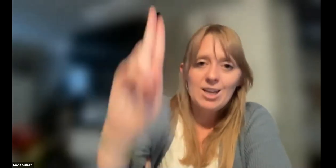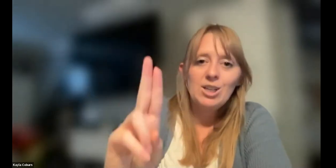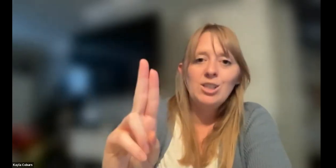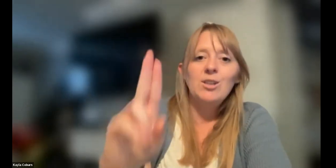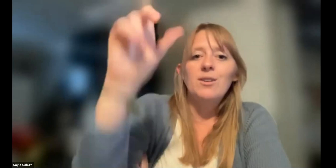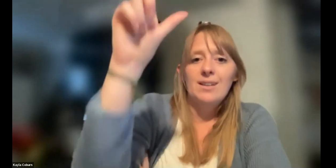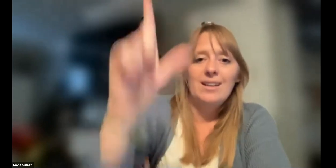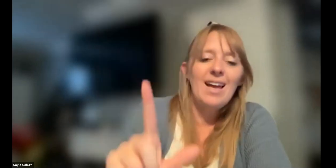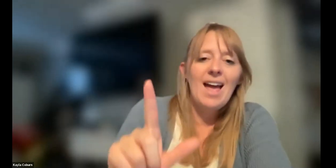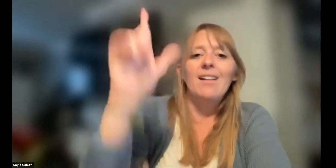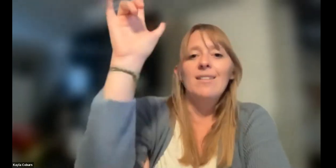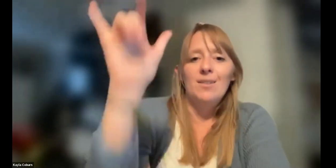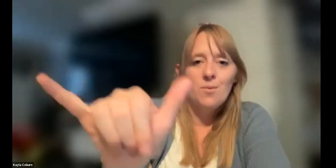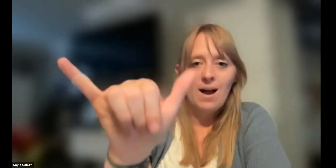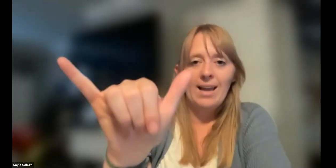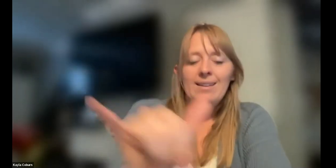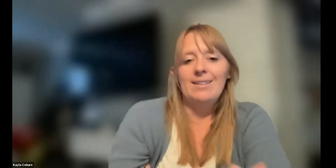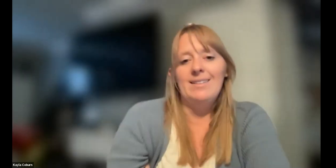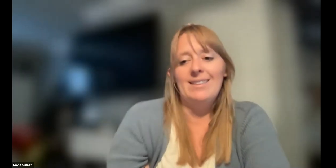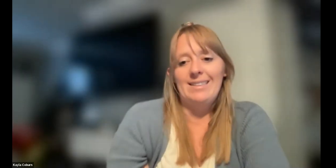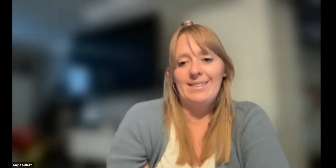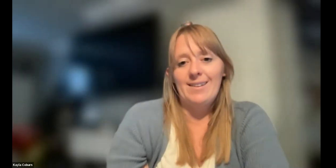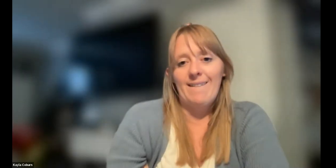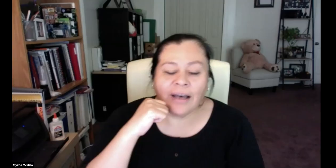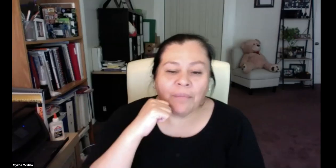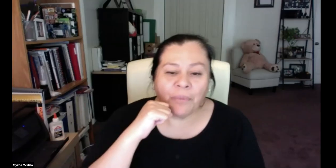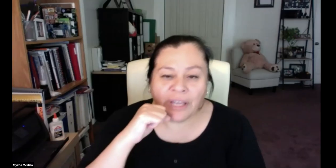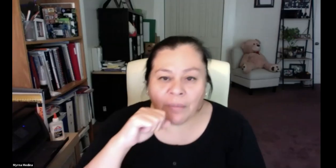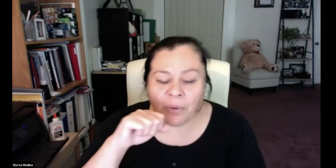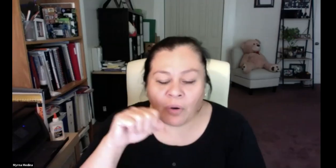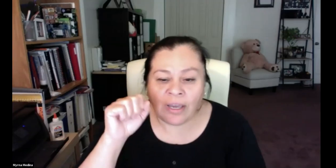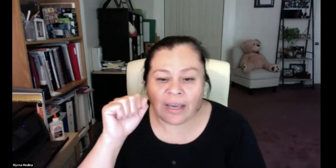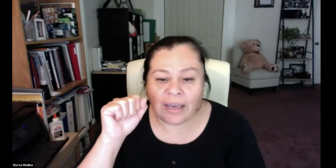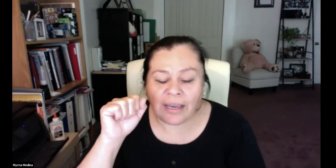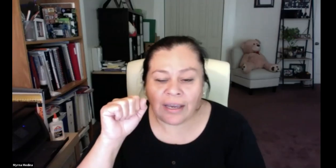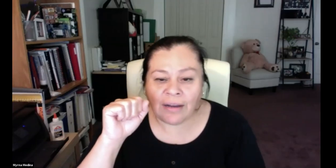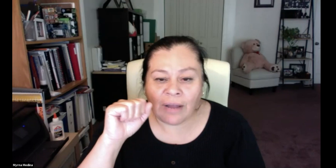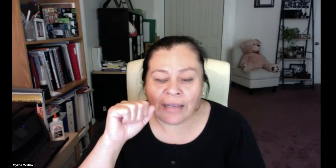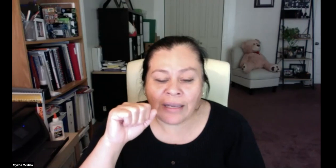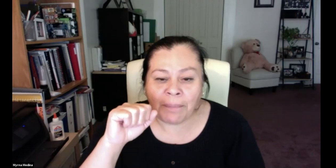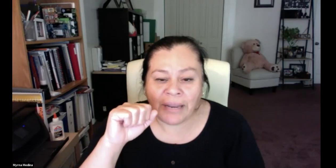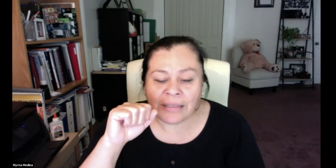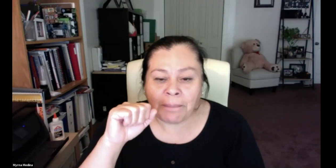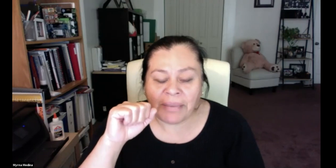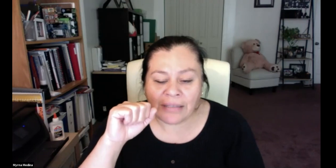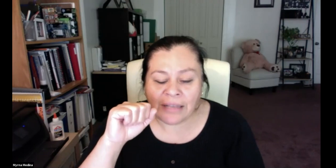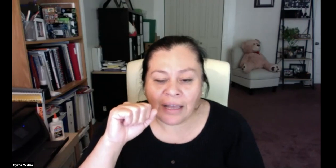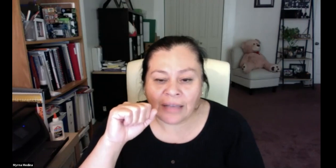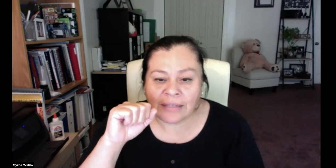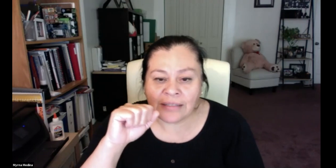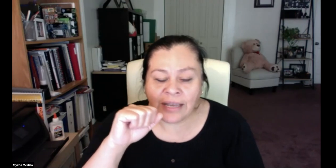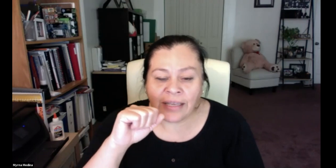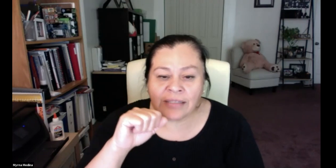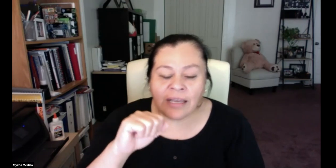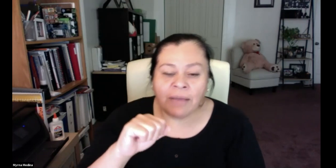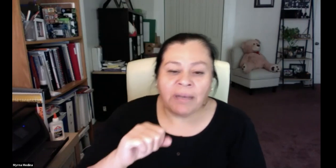J, U, L, Y. Por ejemplo, alguien que apenas empieza a